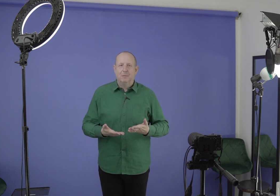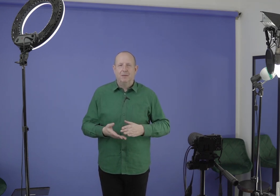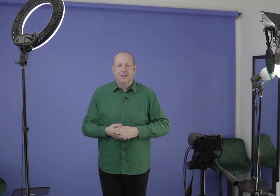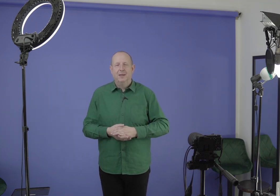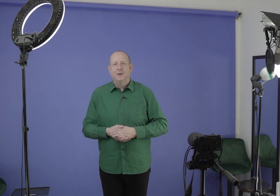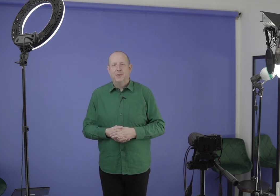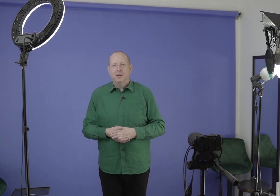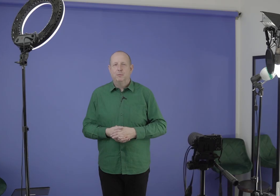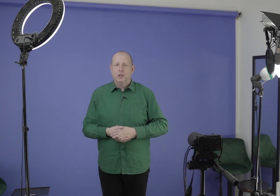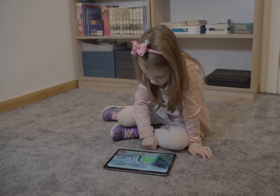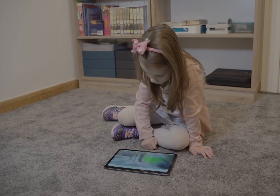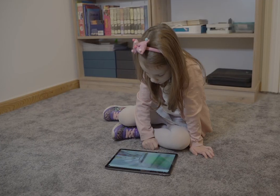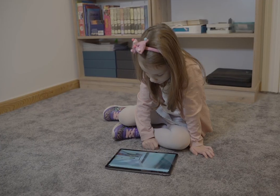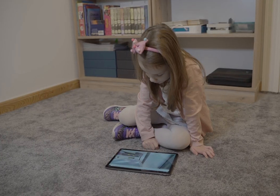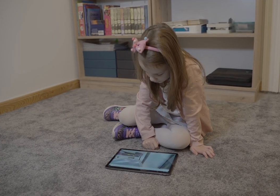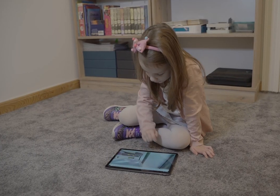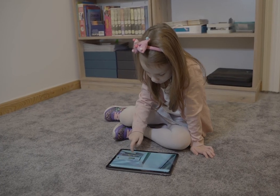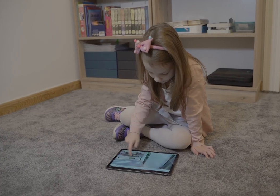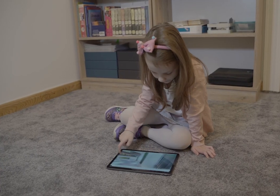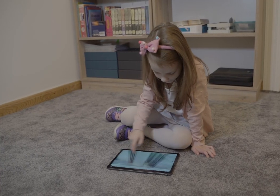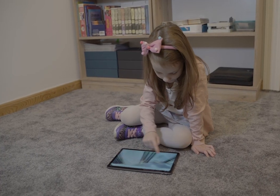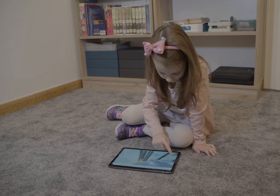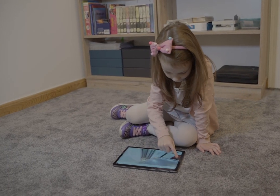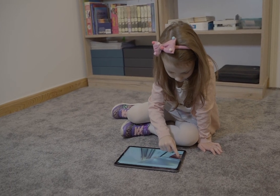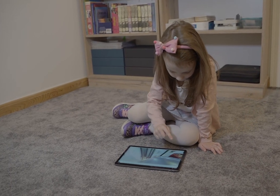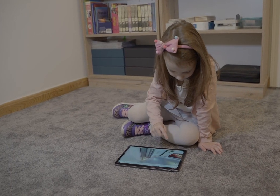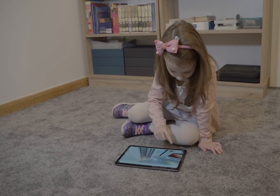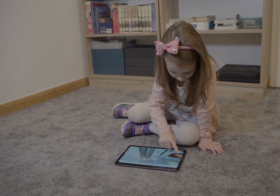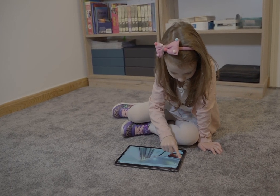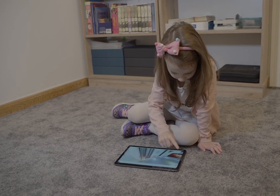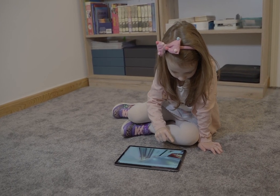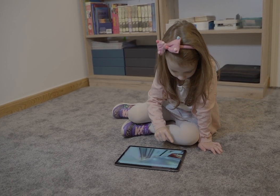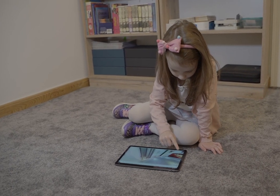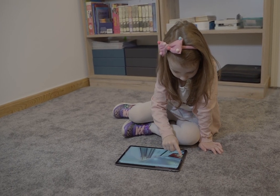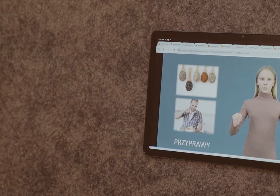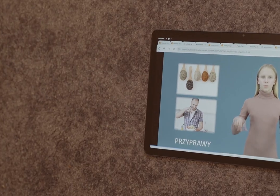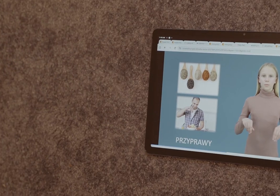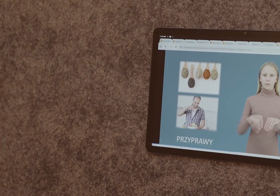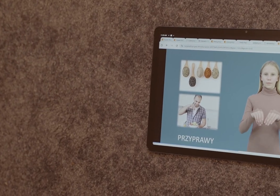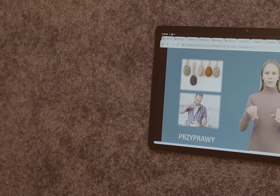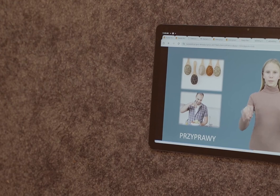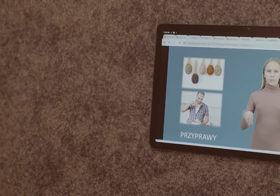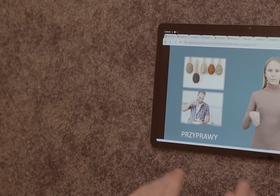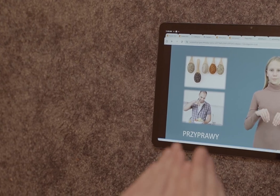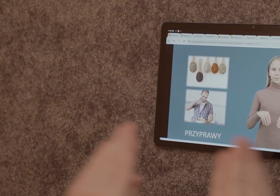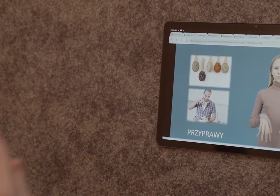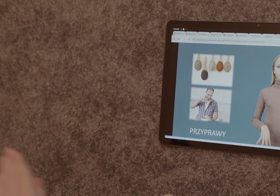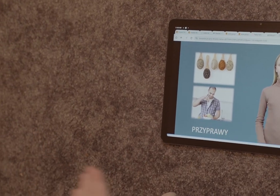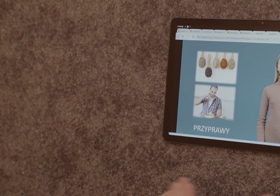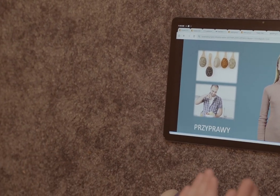zabawy przy naszym wirtualnym spacerze edukacyjnym. Dlatego, że na przykład dzieci z zespołem Downa bardzo dużo